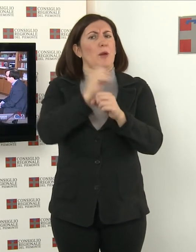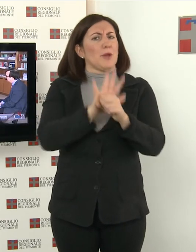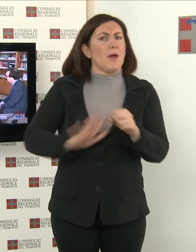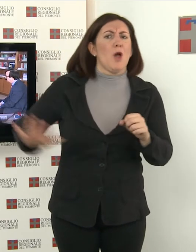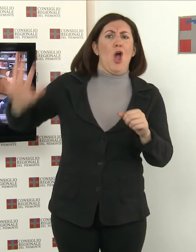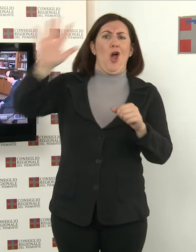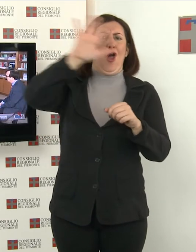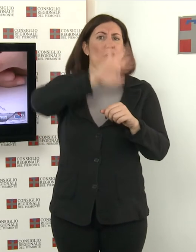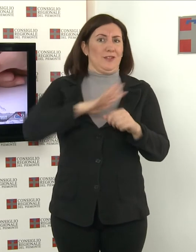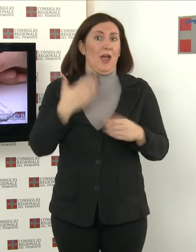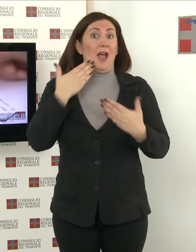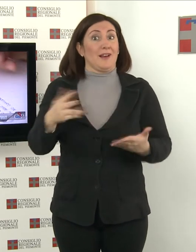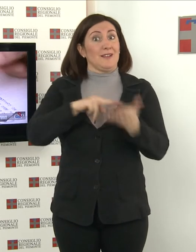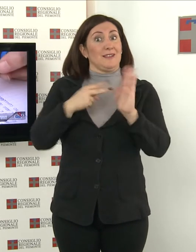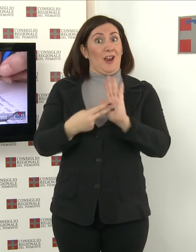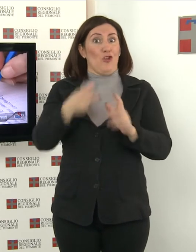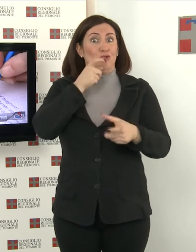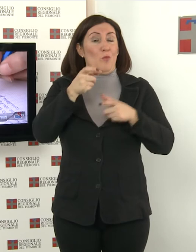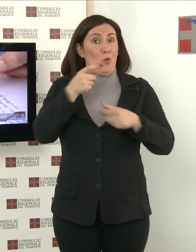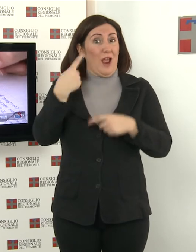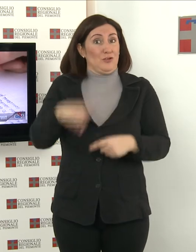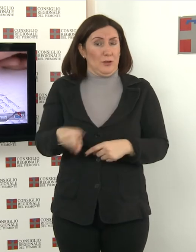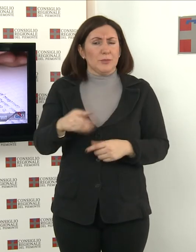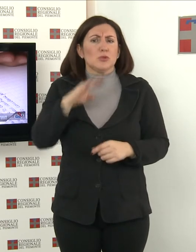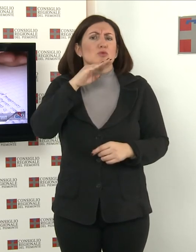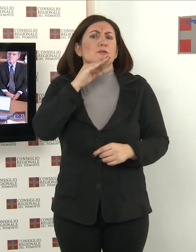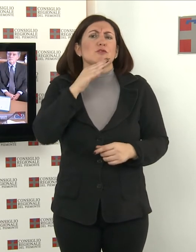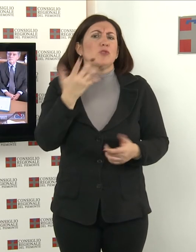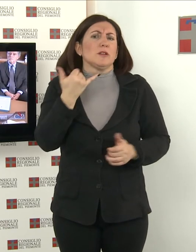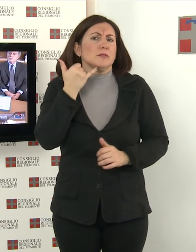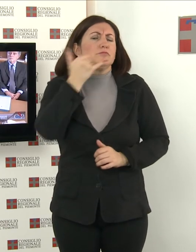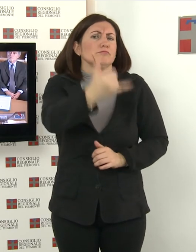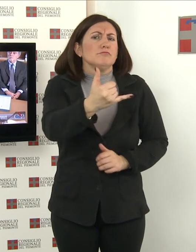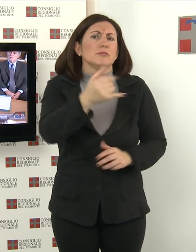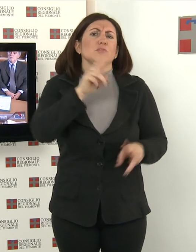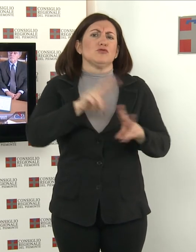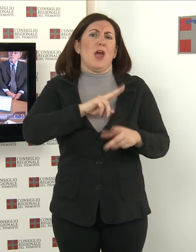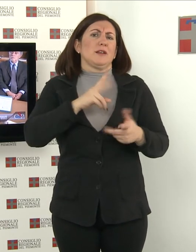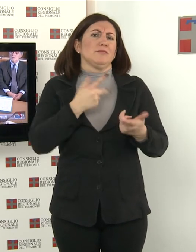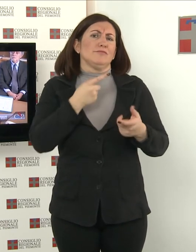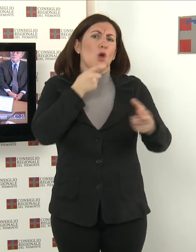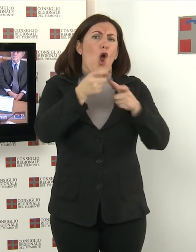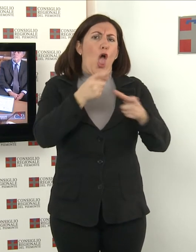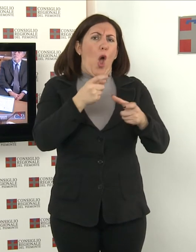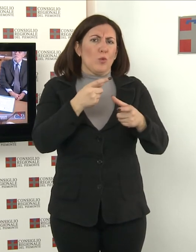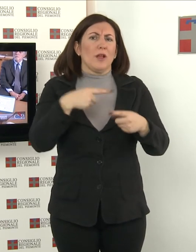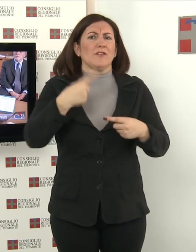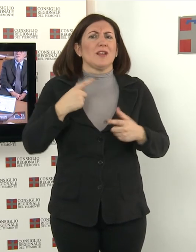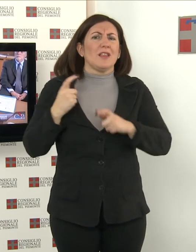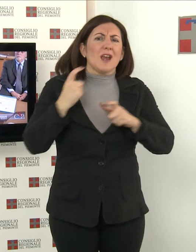di comunicazione sarà sufficiente una telefonata per ottenere un colloquio evitando trasferte e conseguenti costi e perdite di tempo